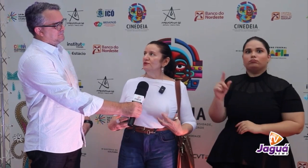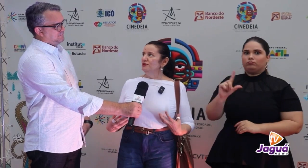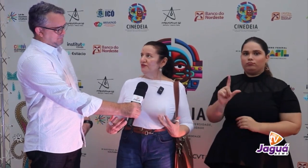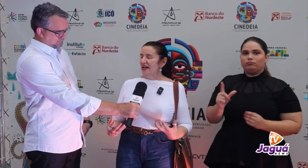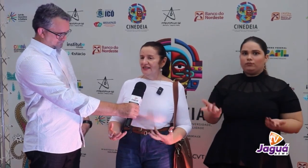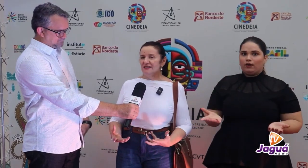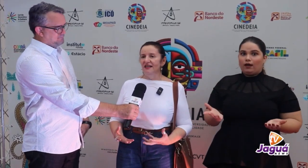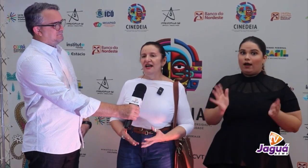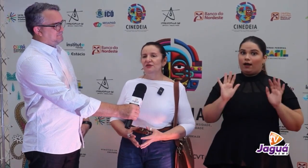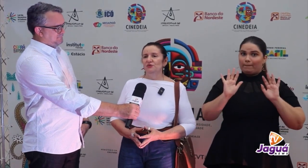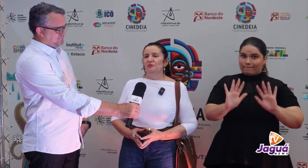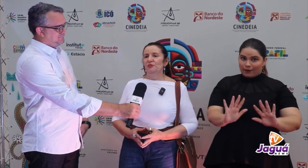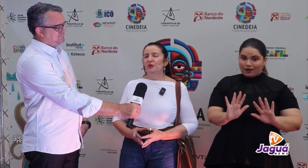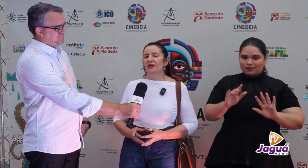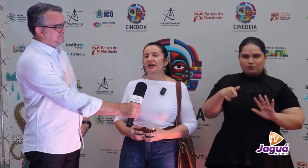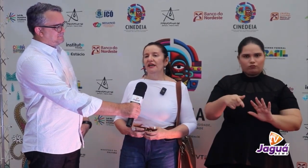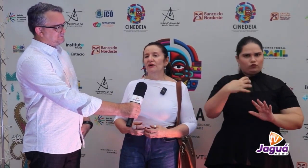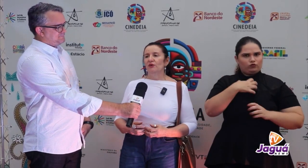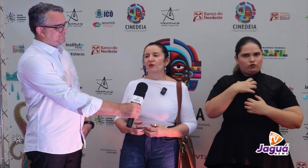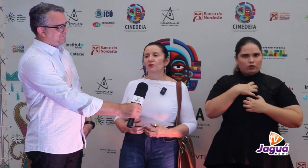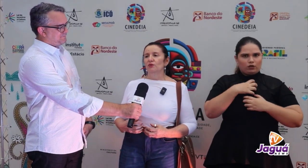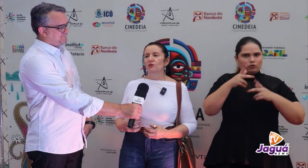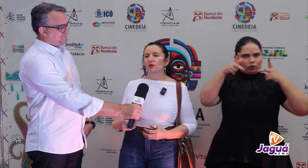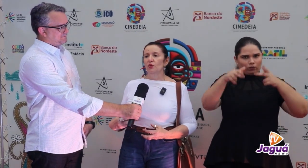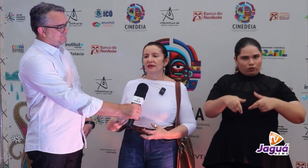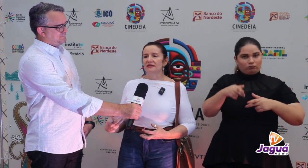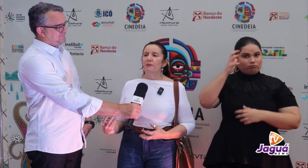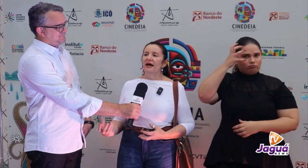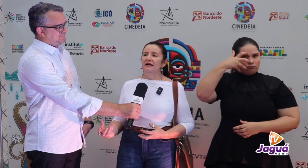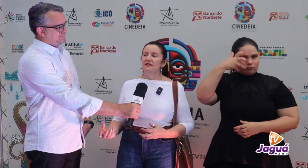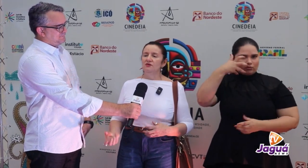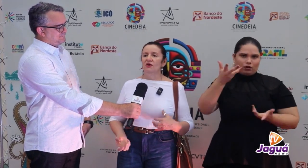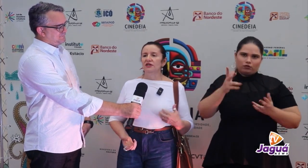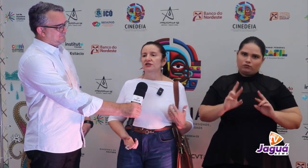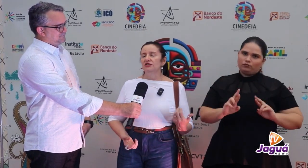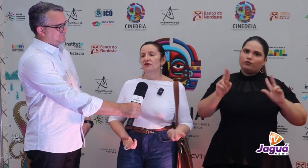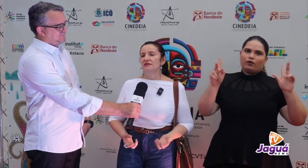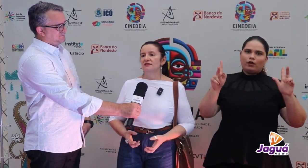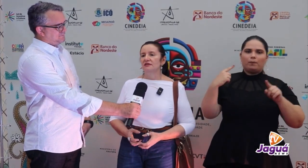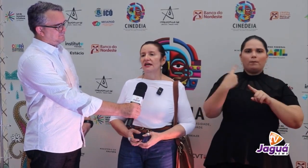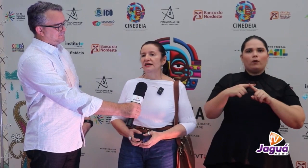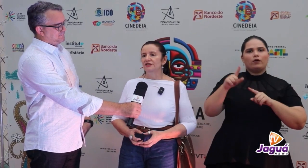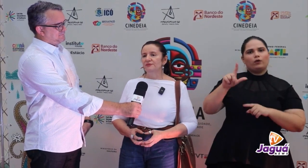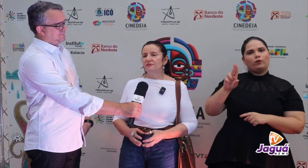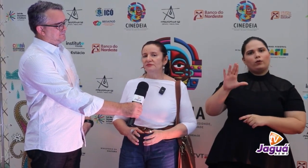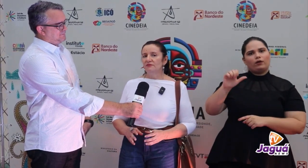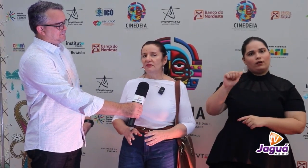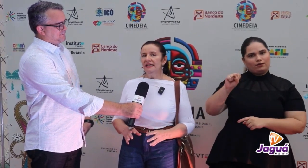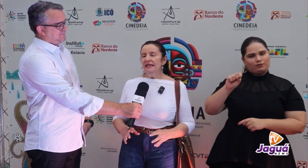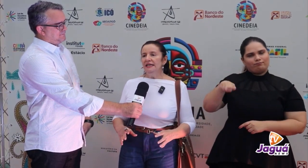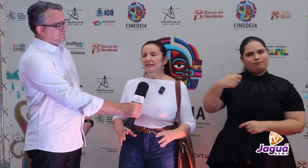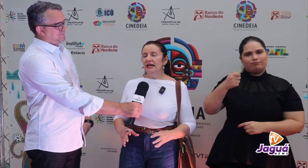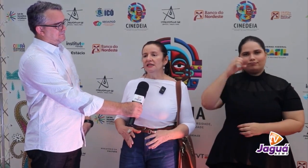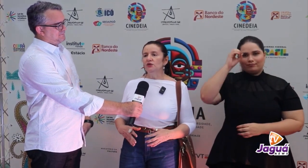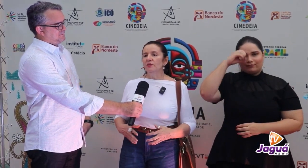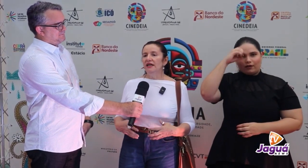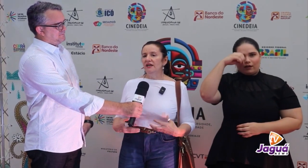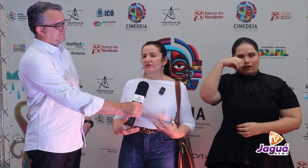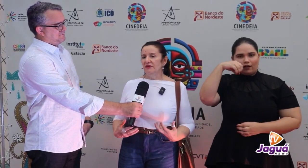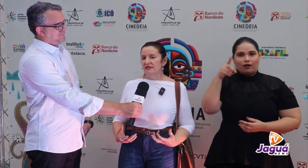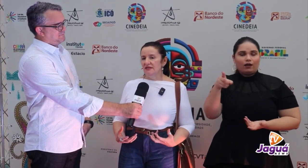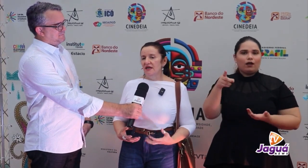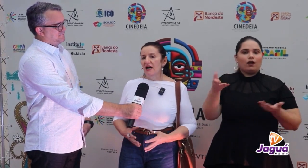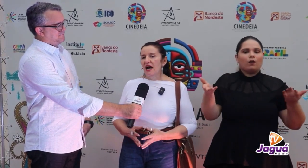algo diferenciado, porque o Lucas Paz, com origem na nossa cidade, ele está